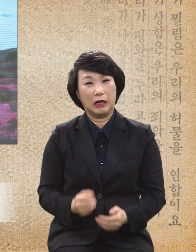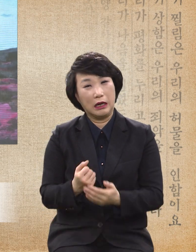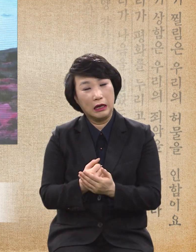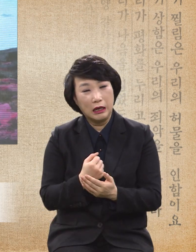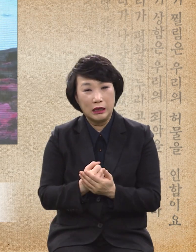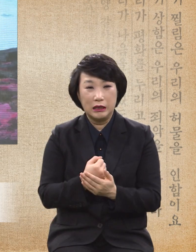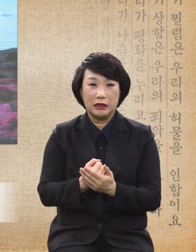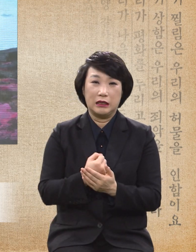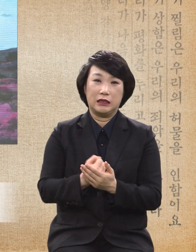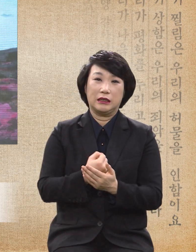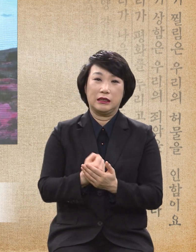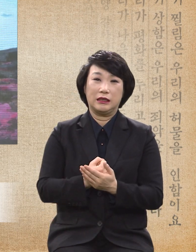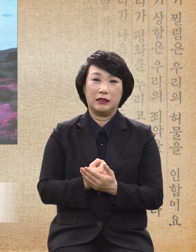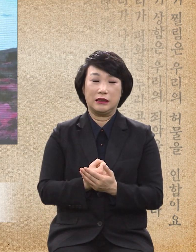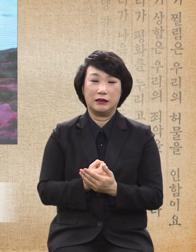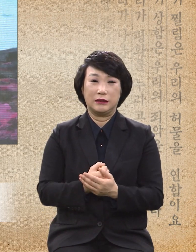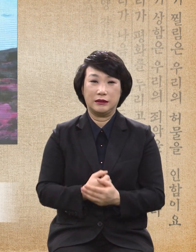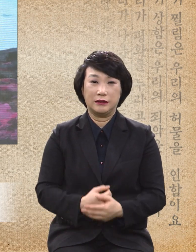안타깝게 그지없잖아.